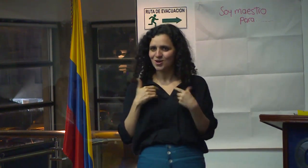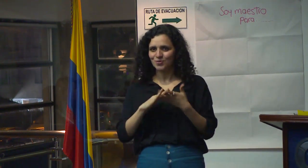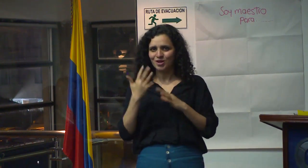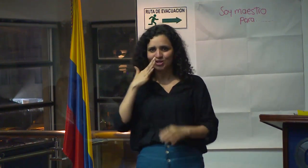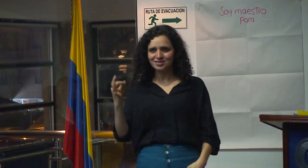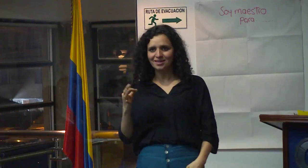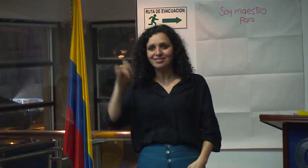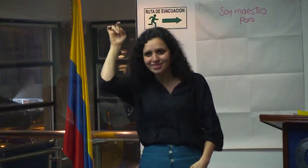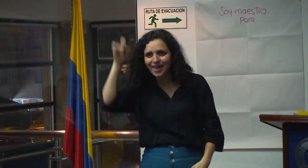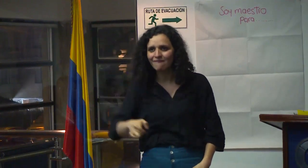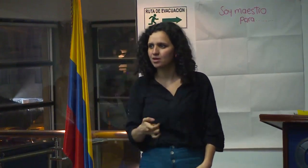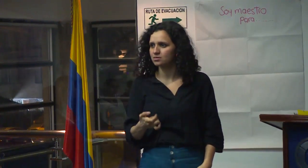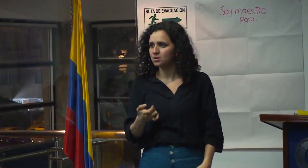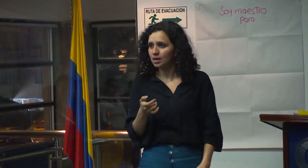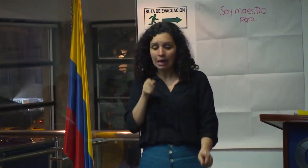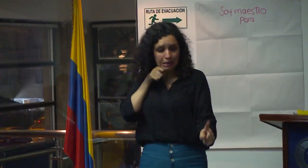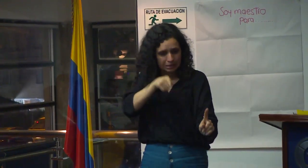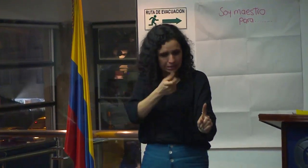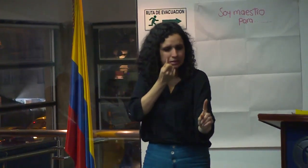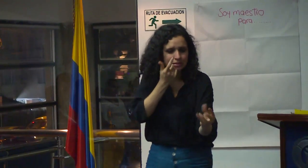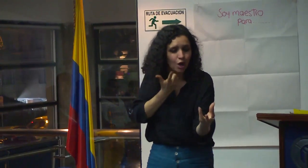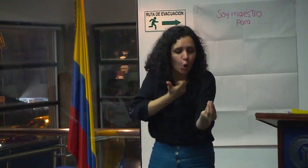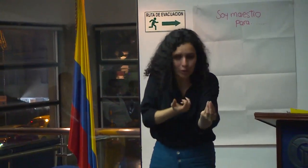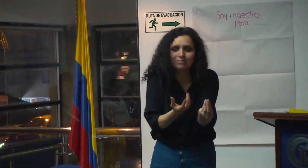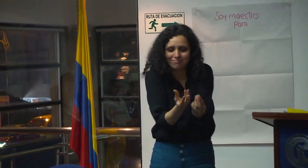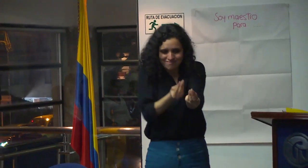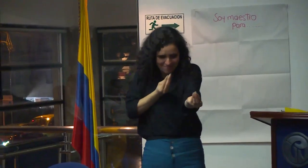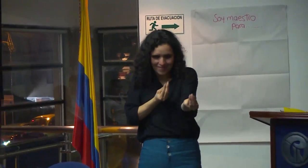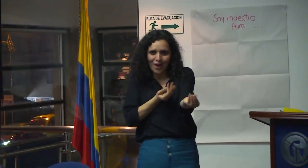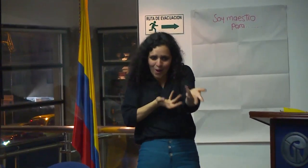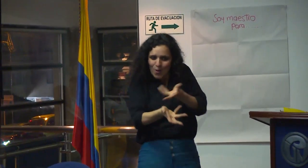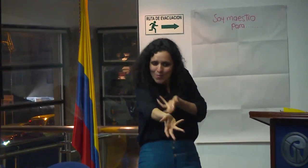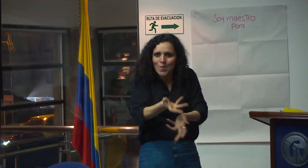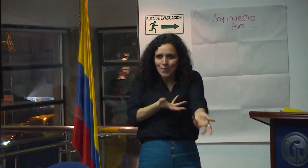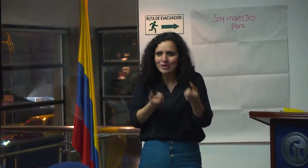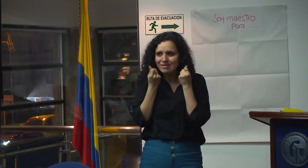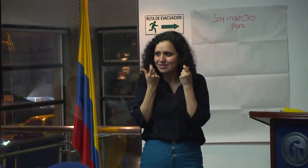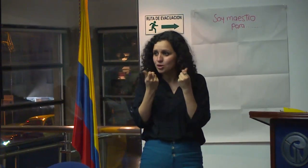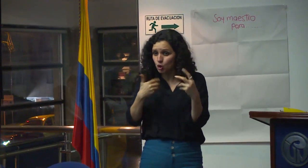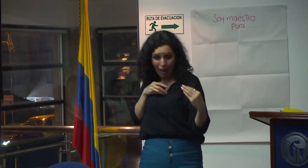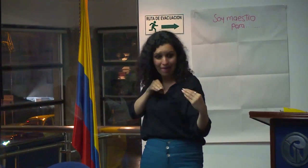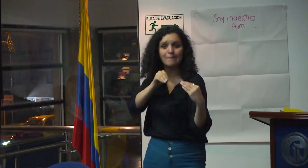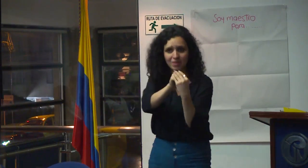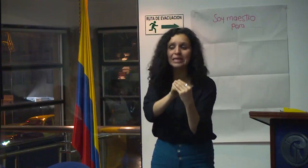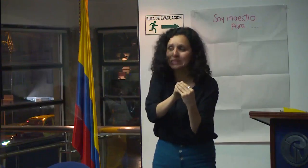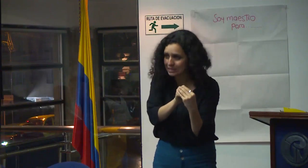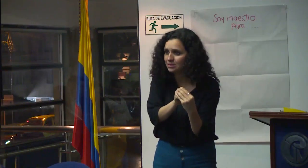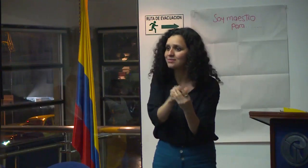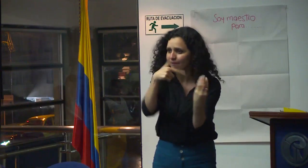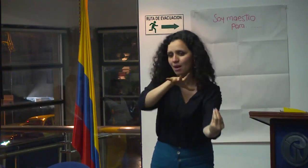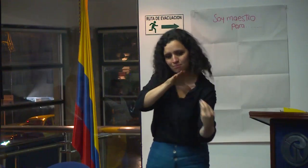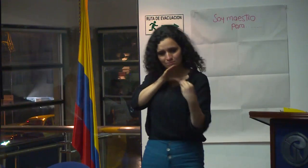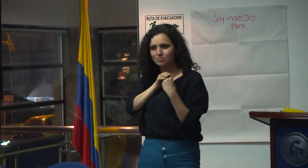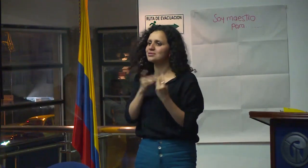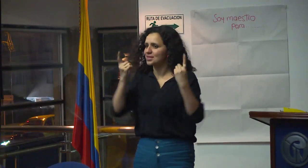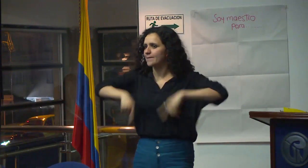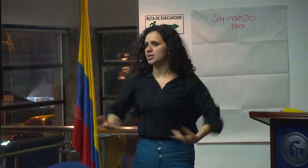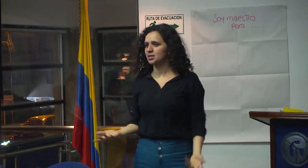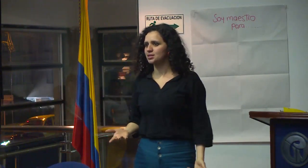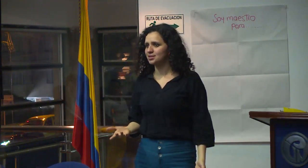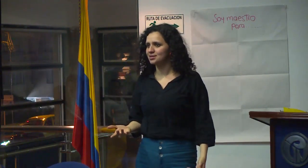tienen que entender a nosotros. No solo, no somos los únicos que nos tenemos que adaptar a ustedes. El hecho de entender que para nosotros